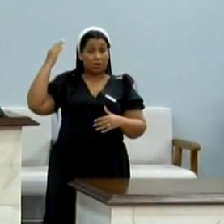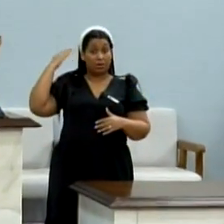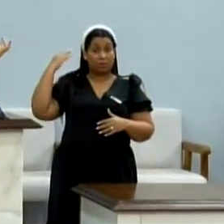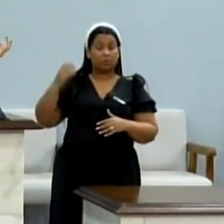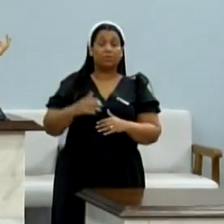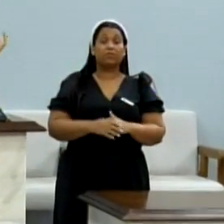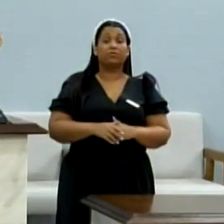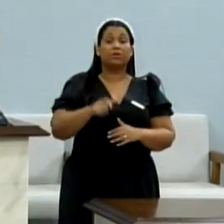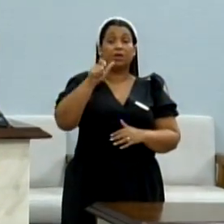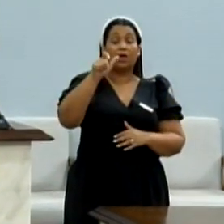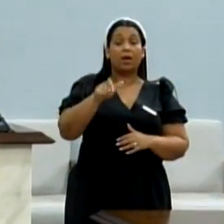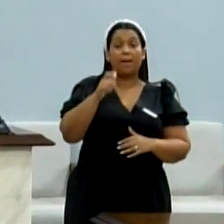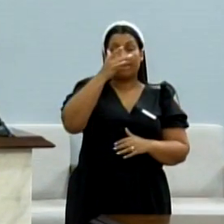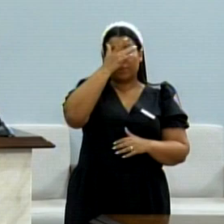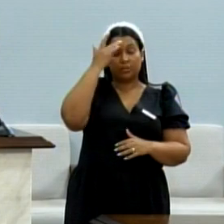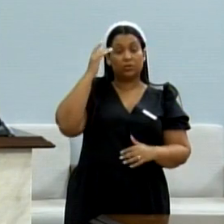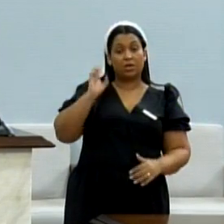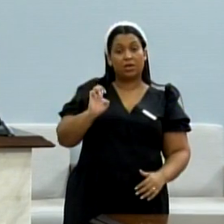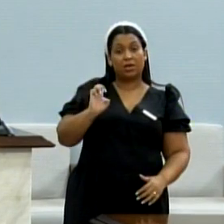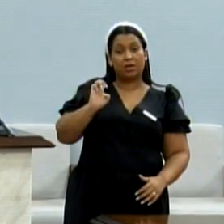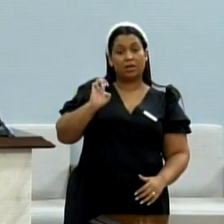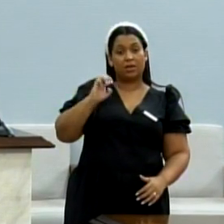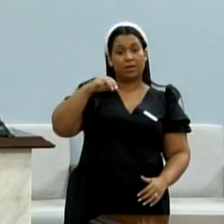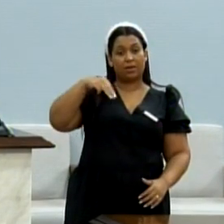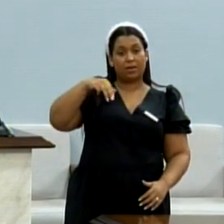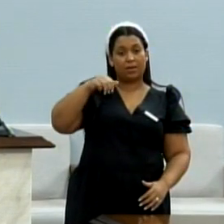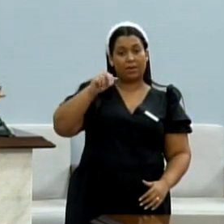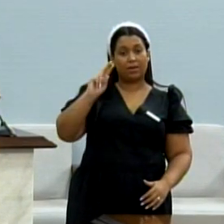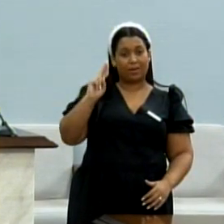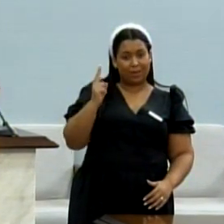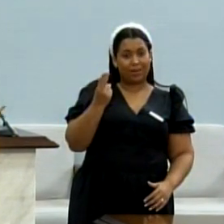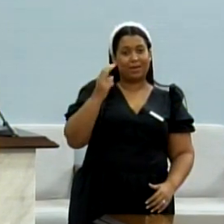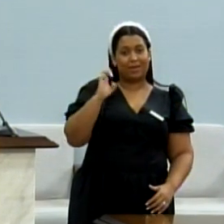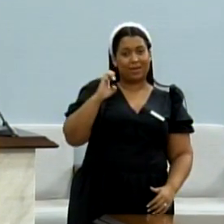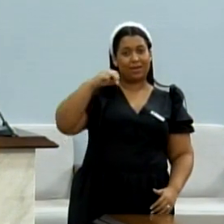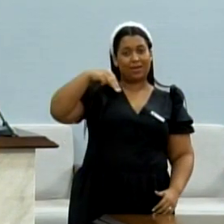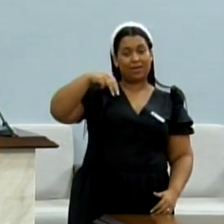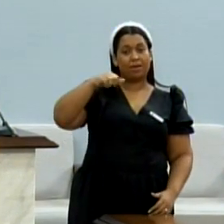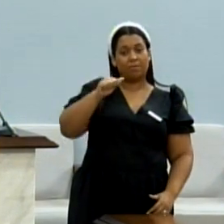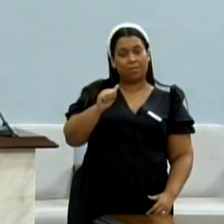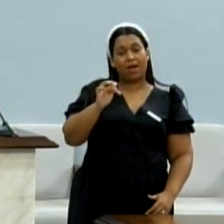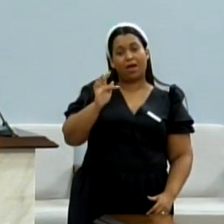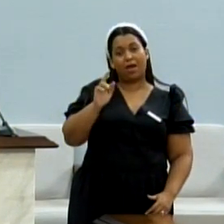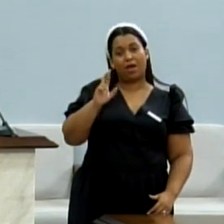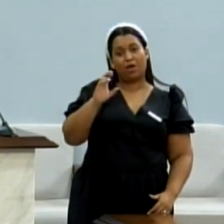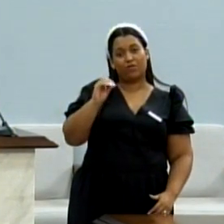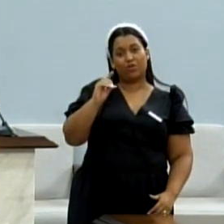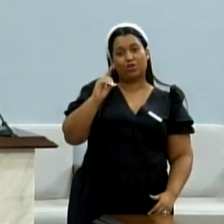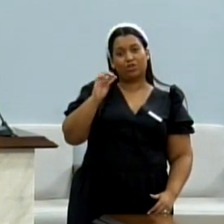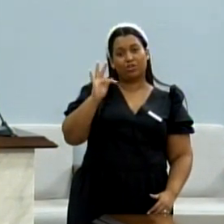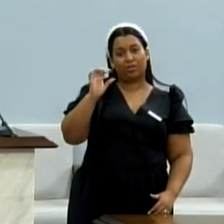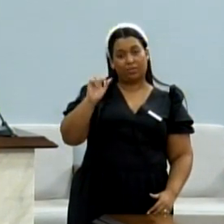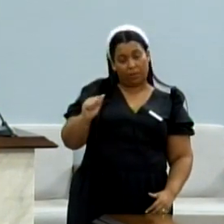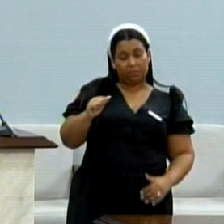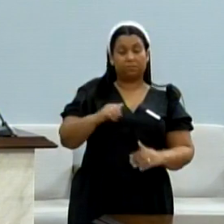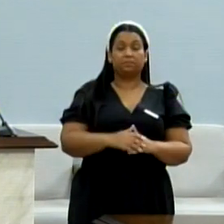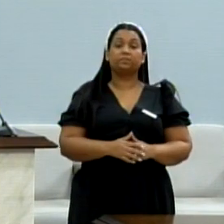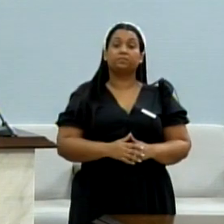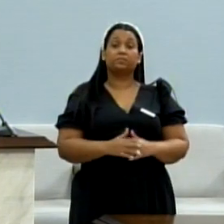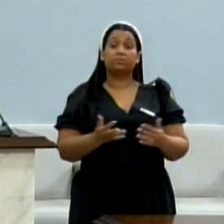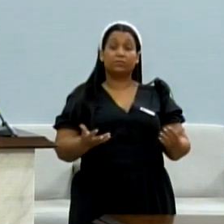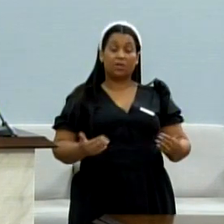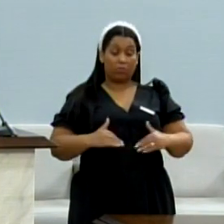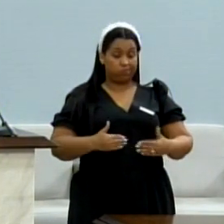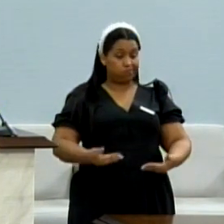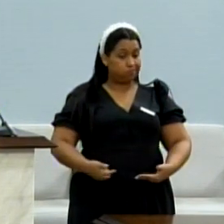de pseudo-hermafrodita ou hermafrodita. Tá? Eu estou simplificando bem a explicação pelo tempo. E aí, quando ele estava na minha